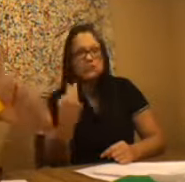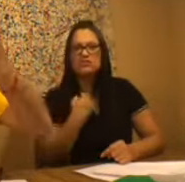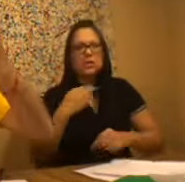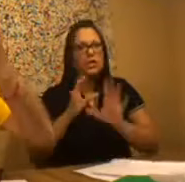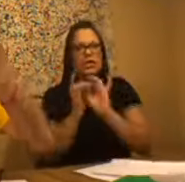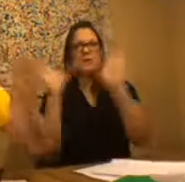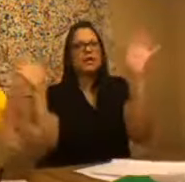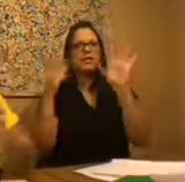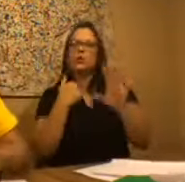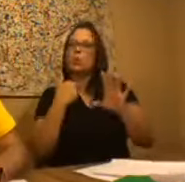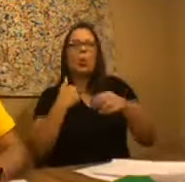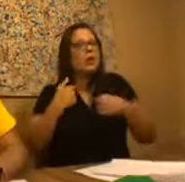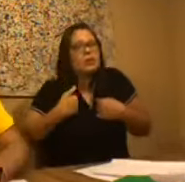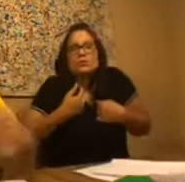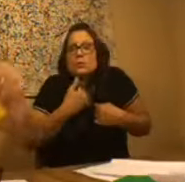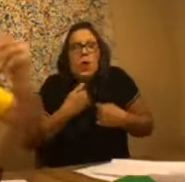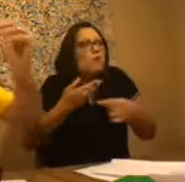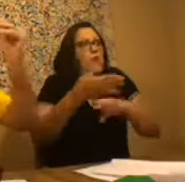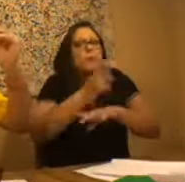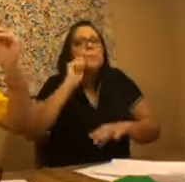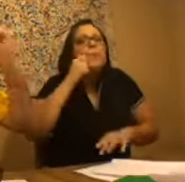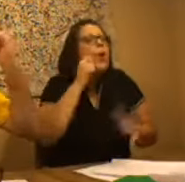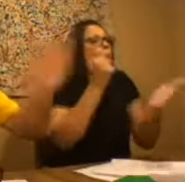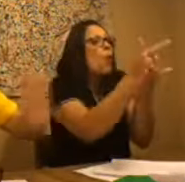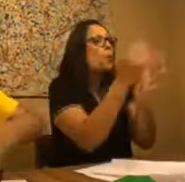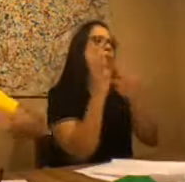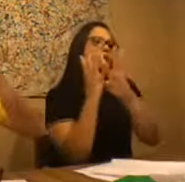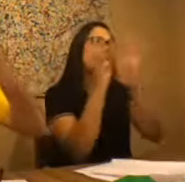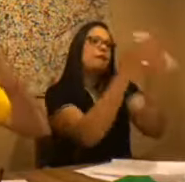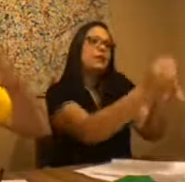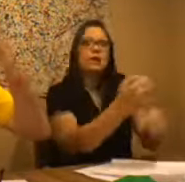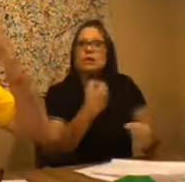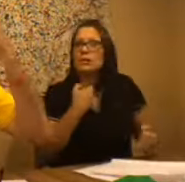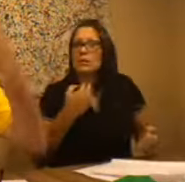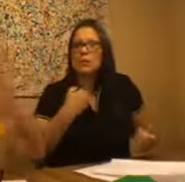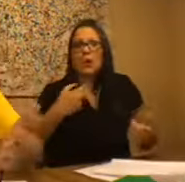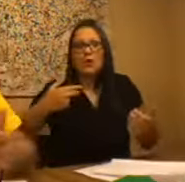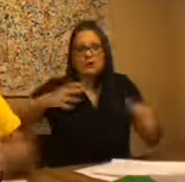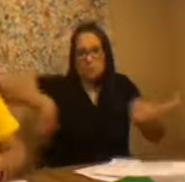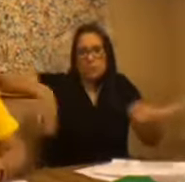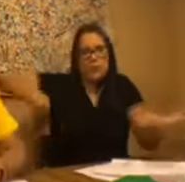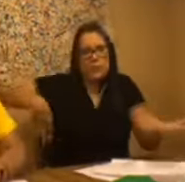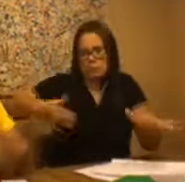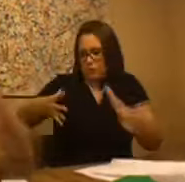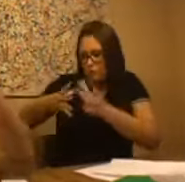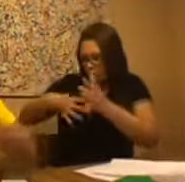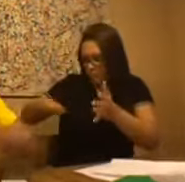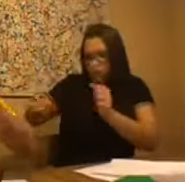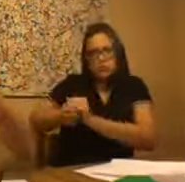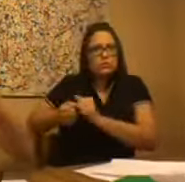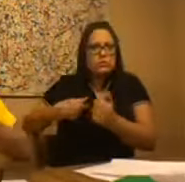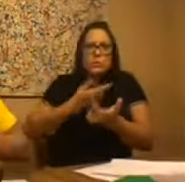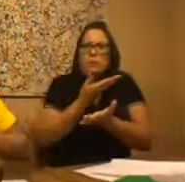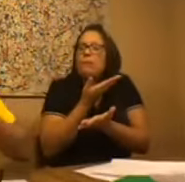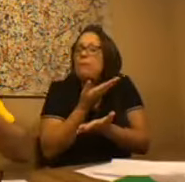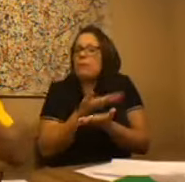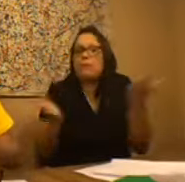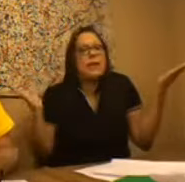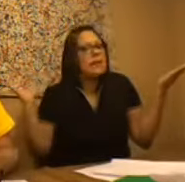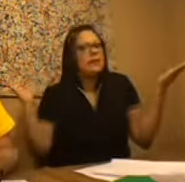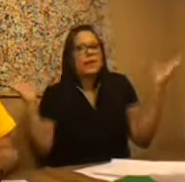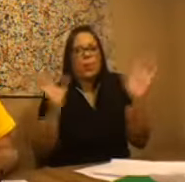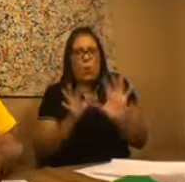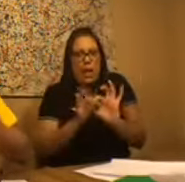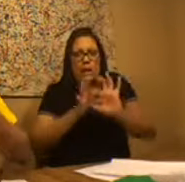comprar um pão não podemos e não na praia os nossos filhos perdemos completamente a